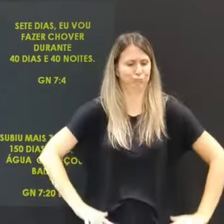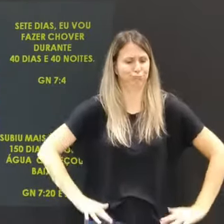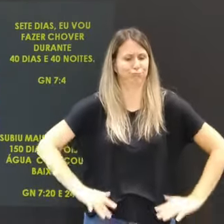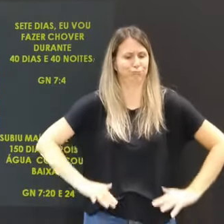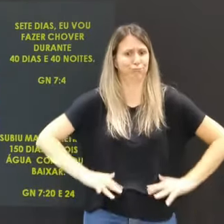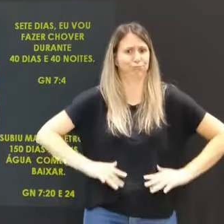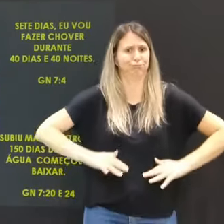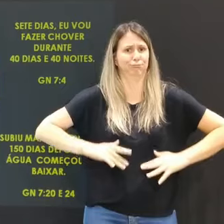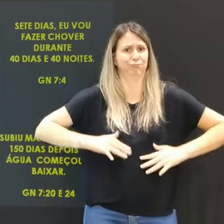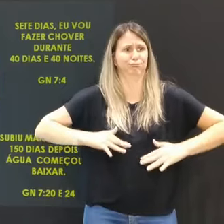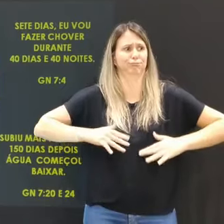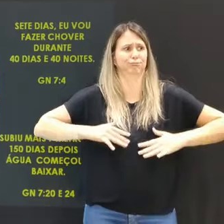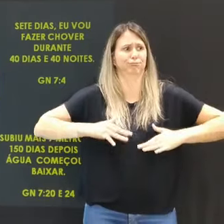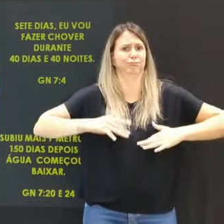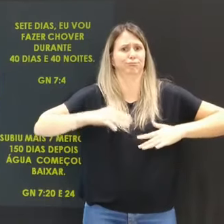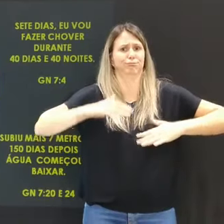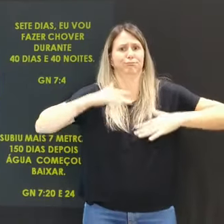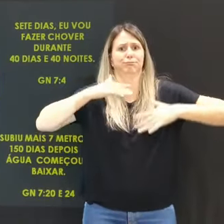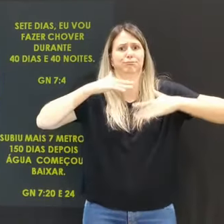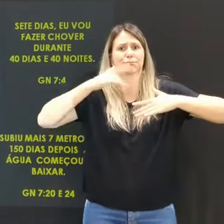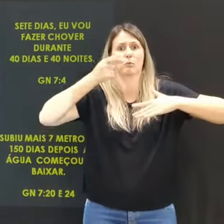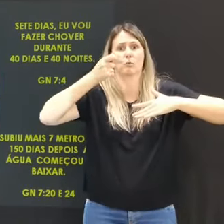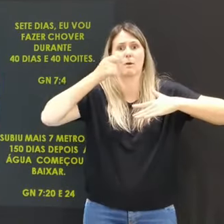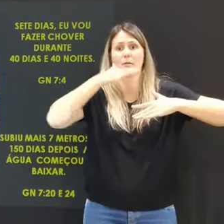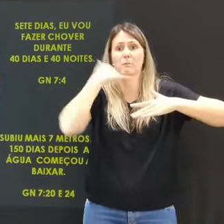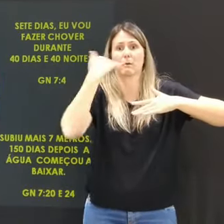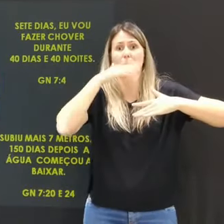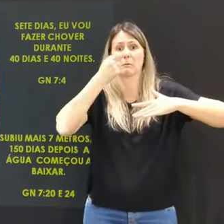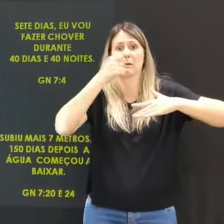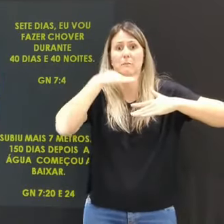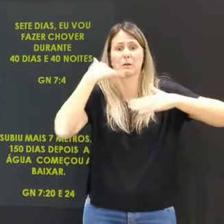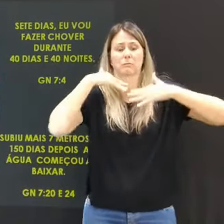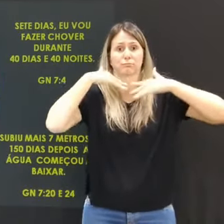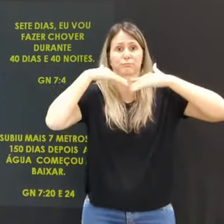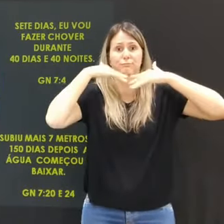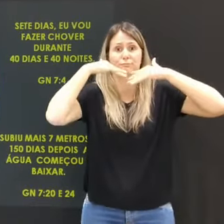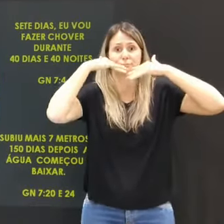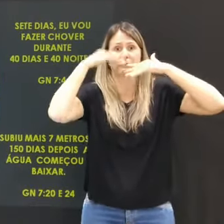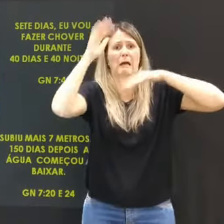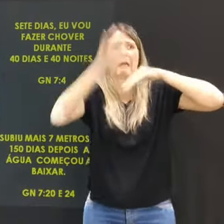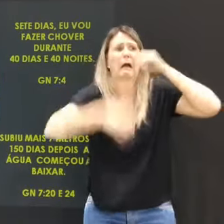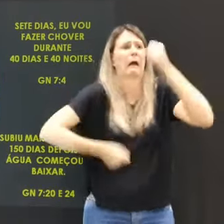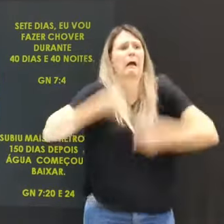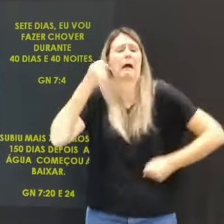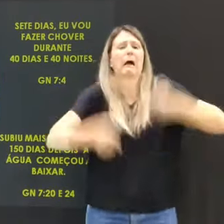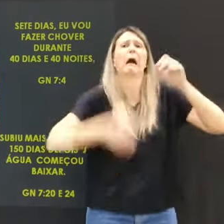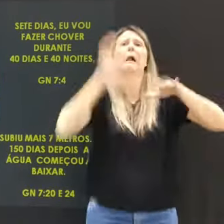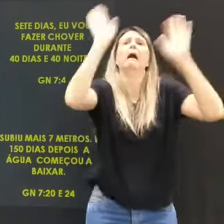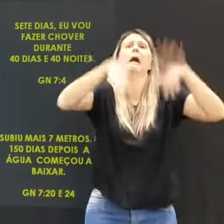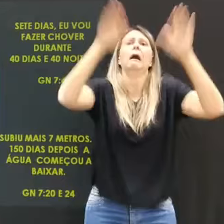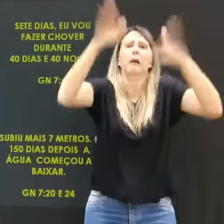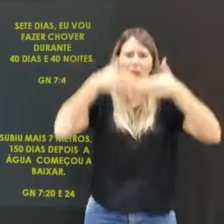porque a água começou a subir, as pessoas ficaram desesperadas. Estavam vendo que iam morrer. As pessoas